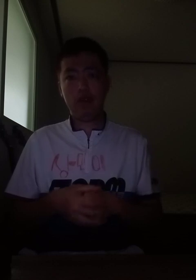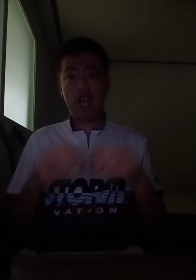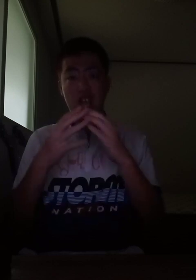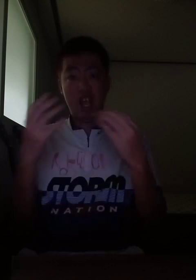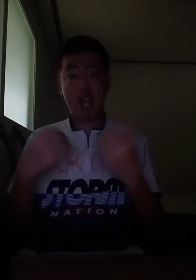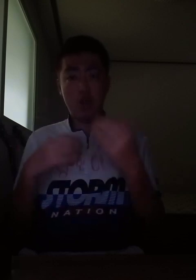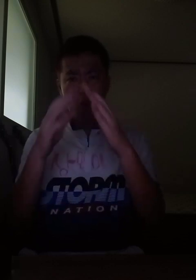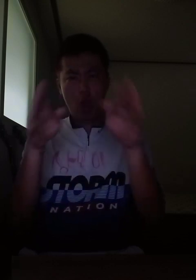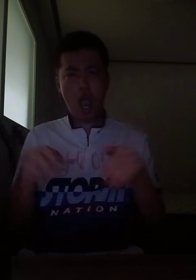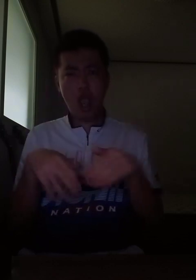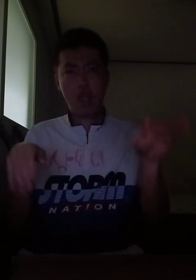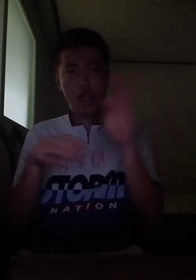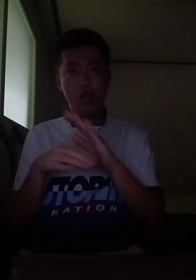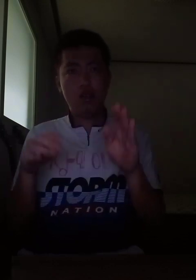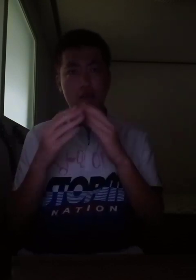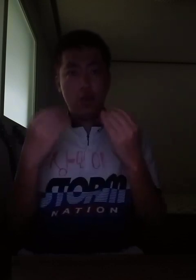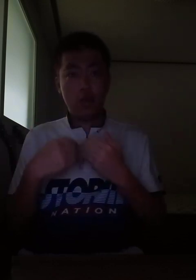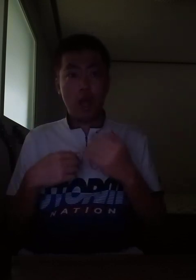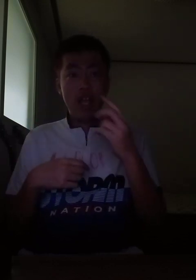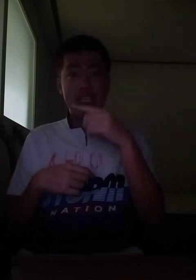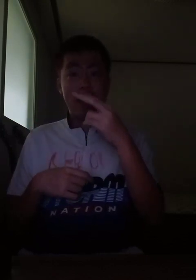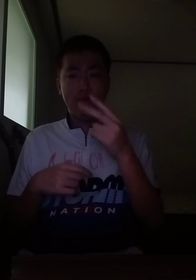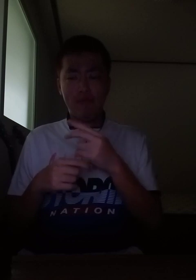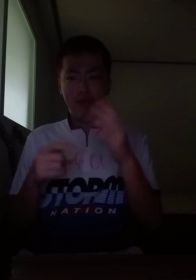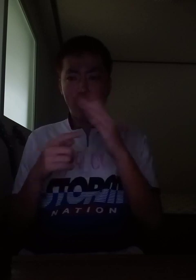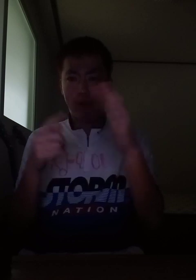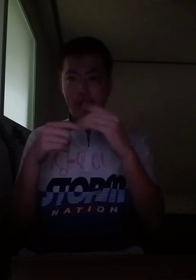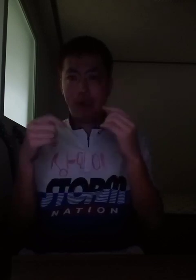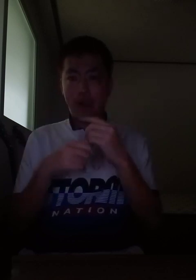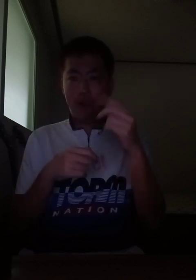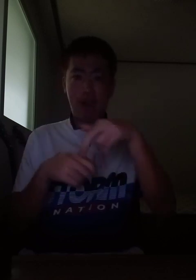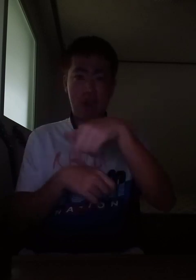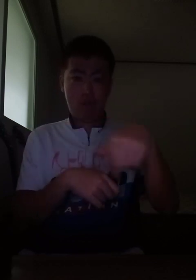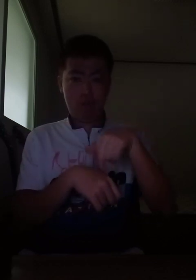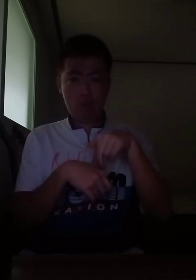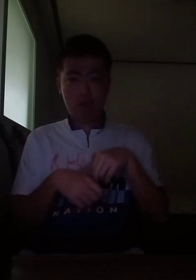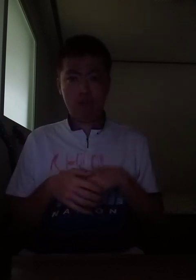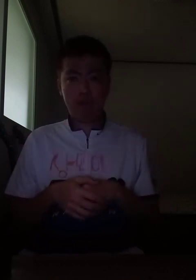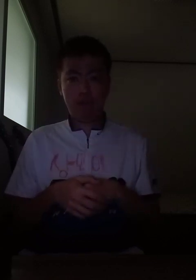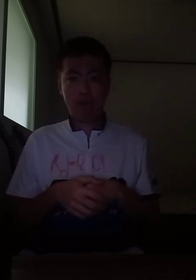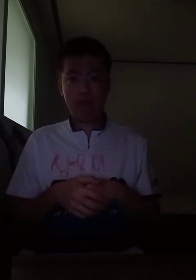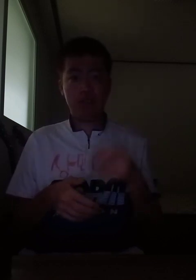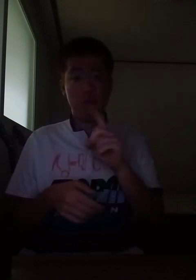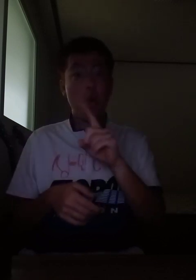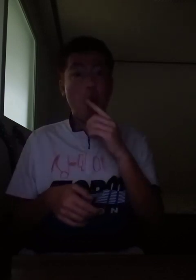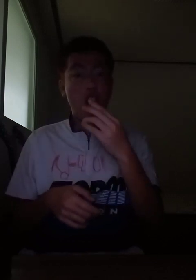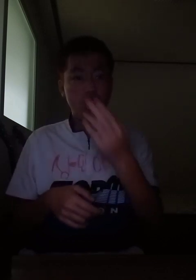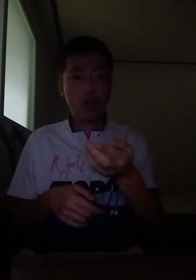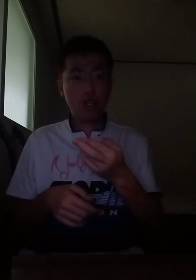해수욕장 화장실에 숨어 있던 검은 옷의 한 남성이 당황한 듯 걸어 나옵니다. 뭐 하는 거라고? 지금 뭐